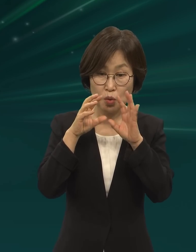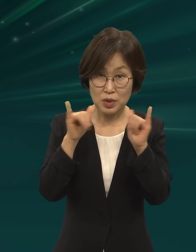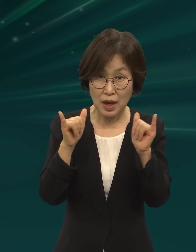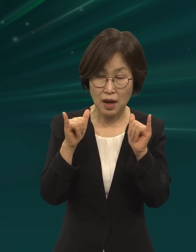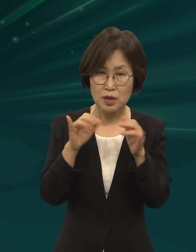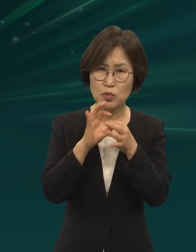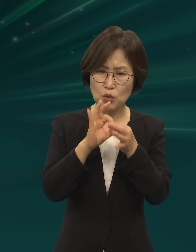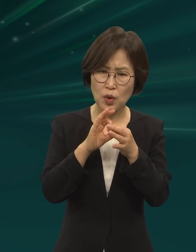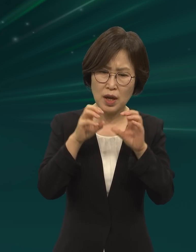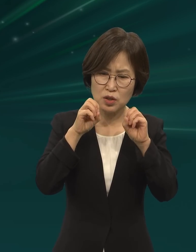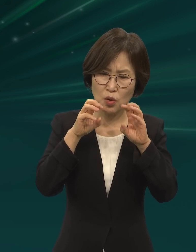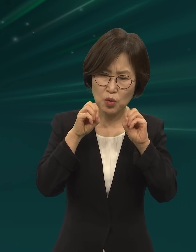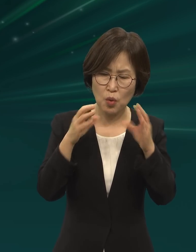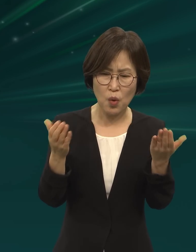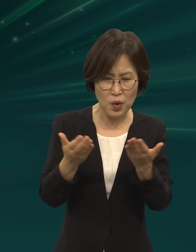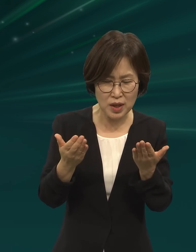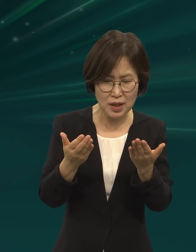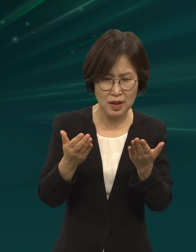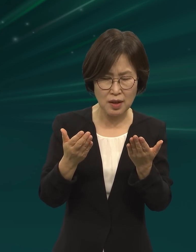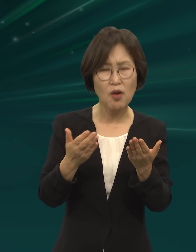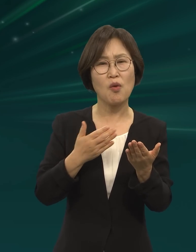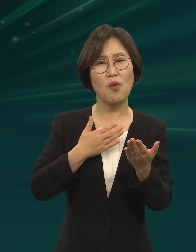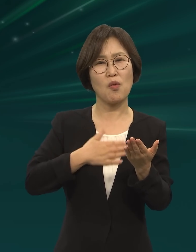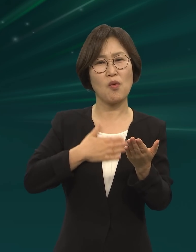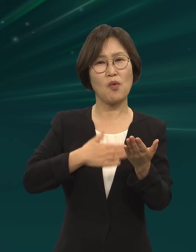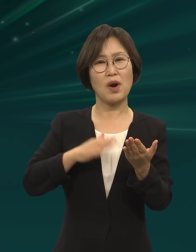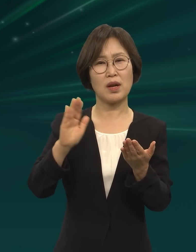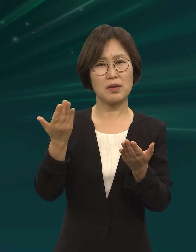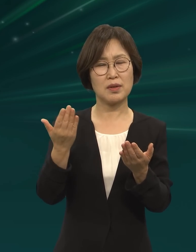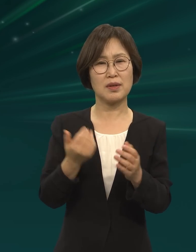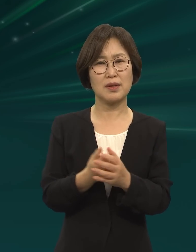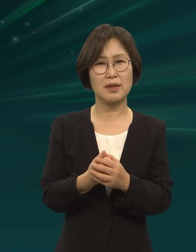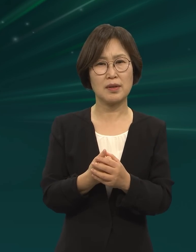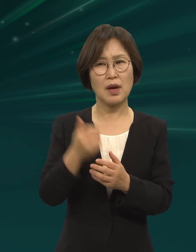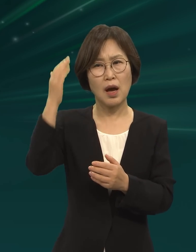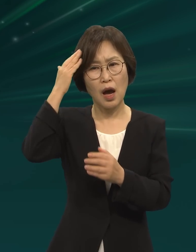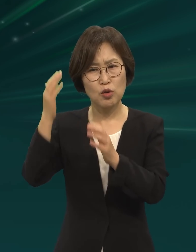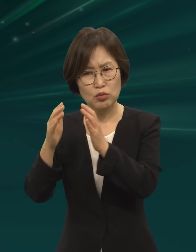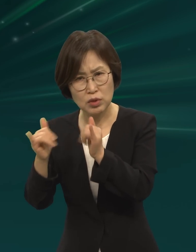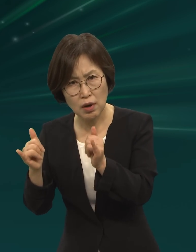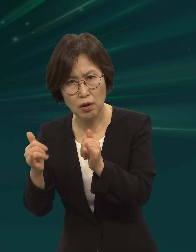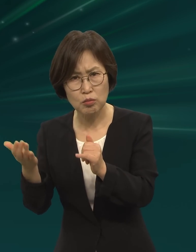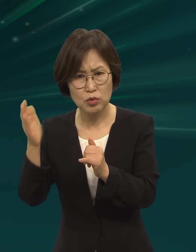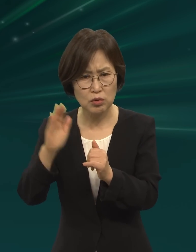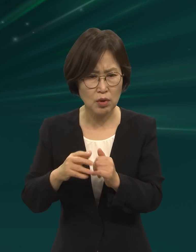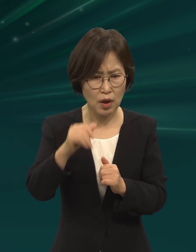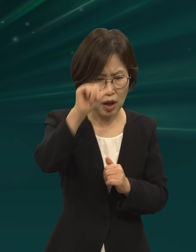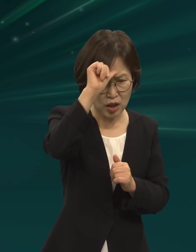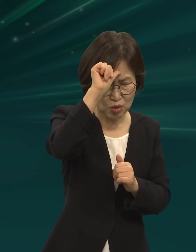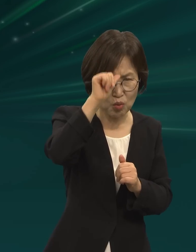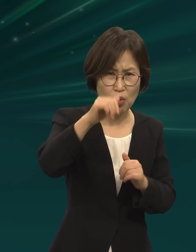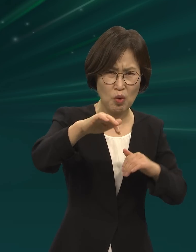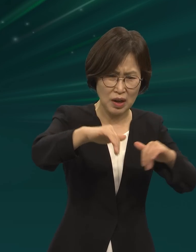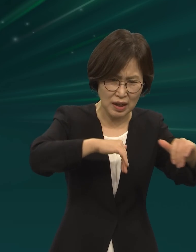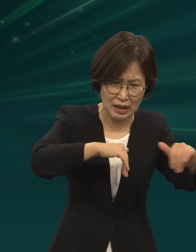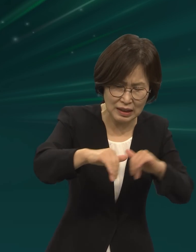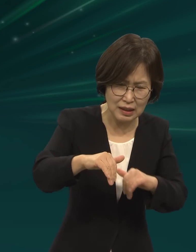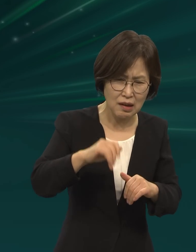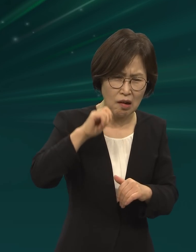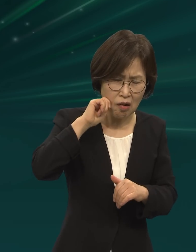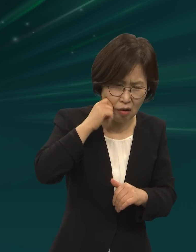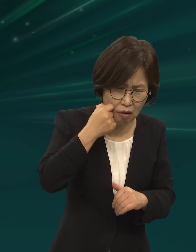되었습니다. 한국 사람인데 인도에 가서 길가에 있는 사람들, 가난한 사람들, 어려운